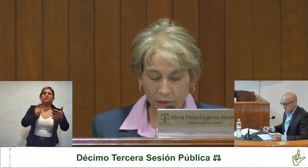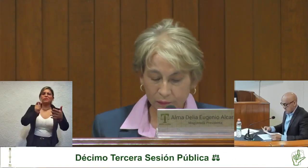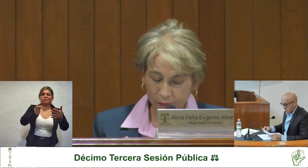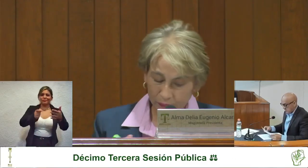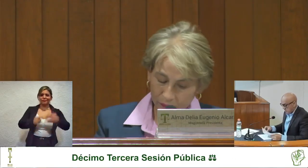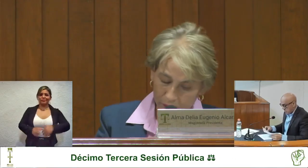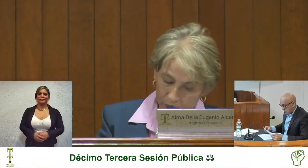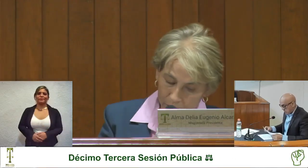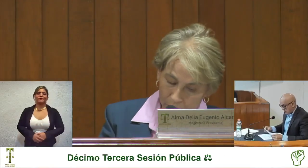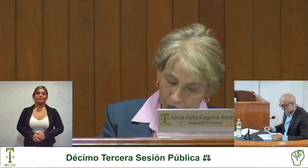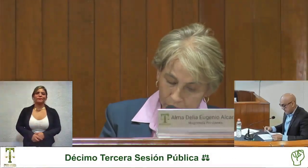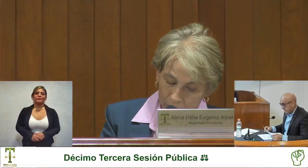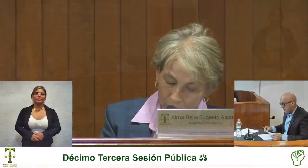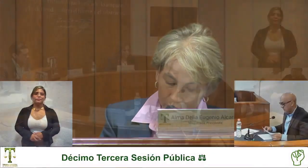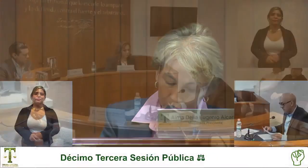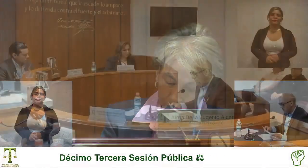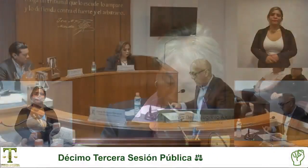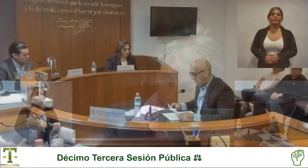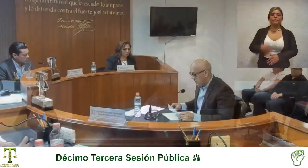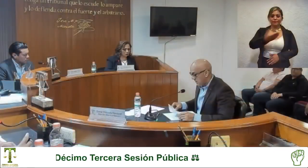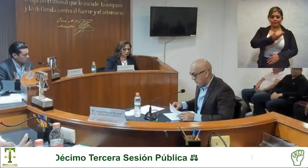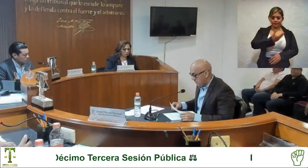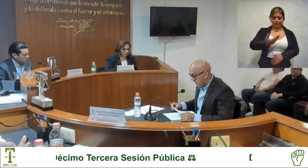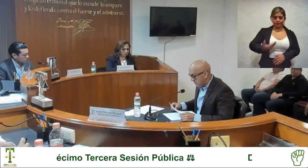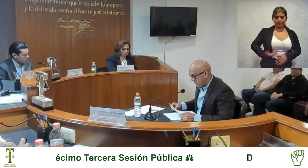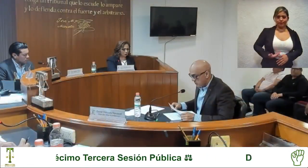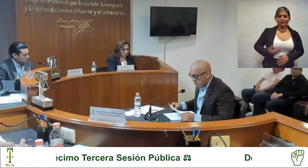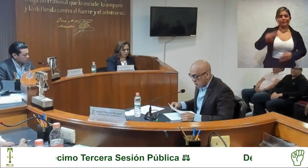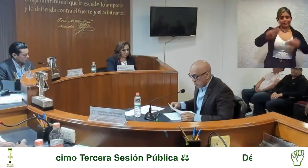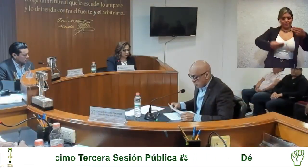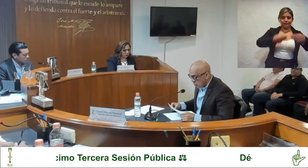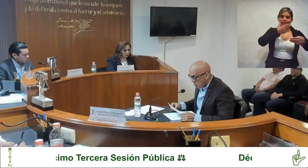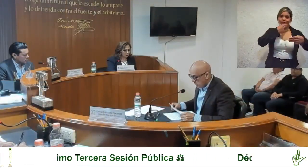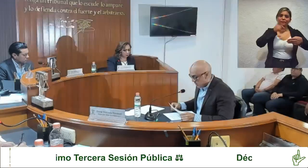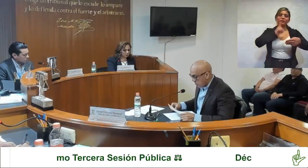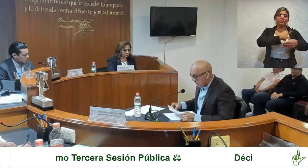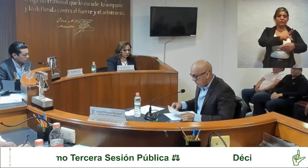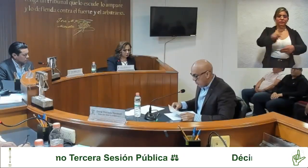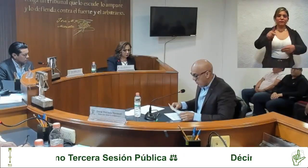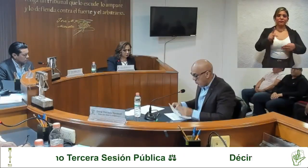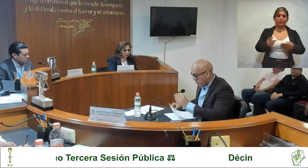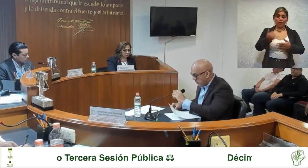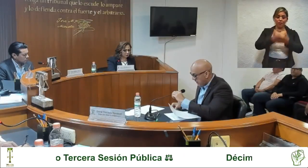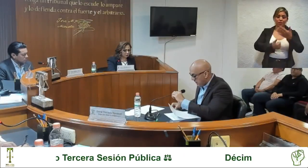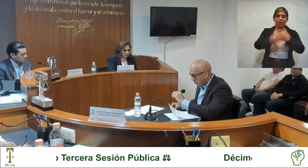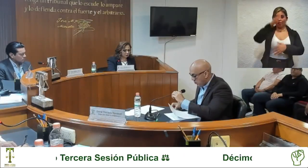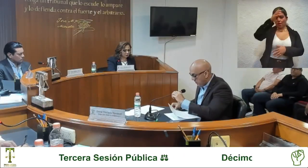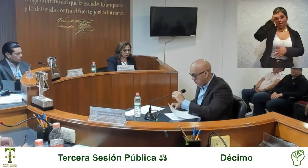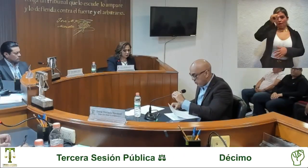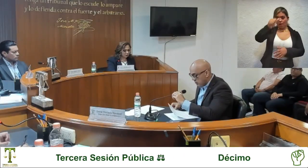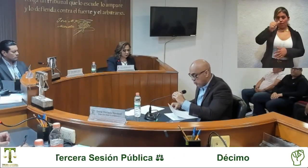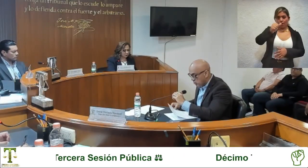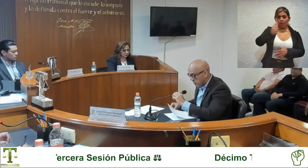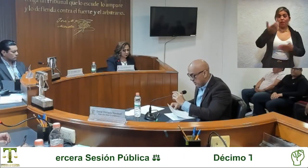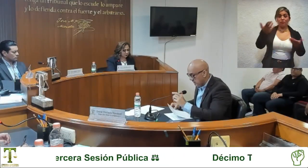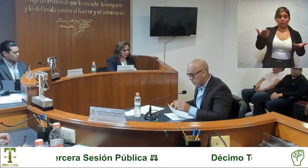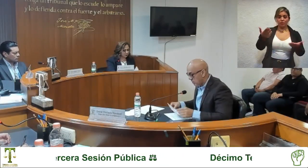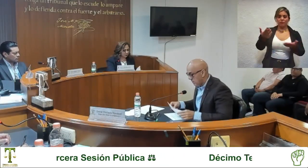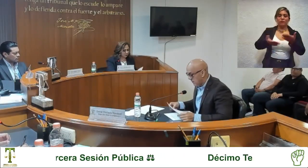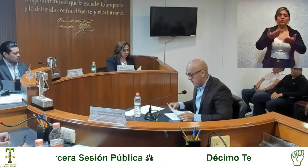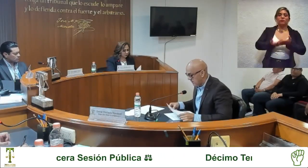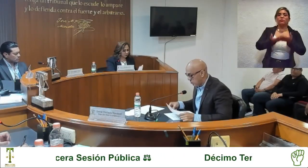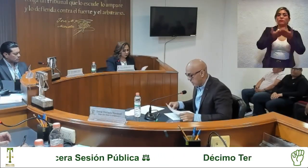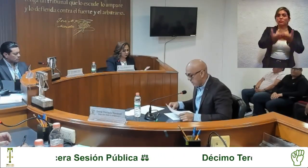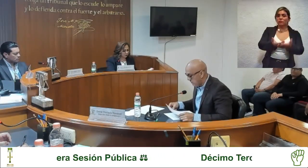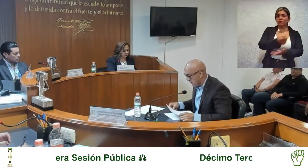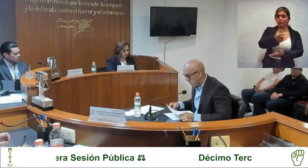respectiva. Magistrada presidenta, magistrada, magistrados, doy cuenta con el proyecto de acuerdo plenario que pone a su consideración